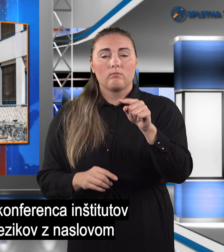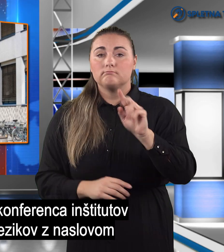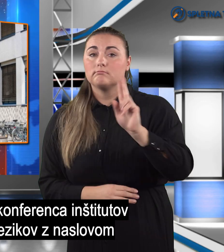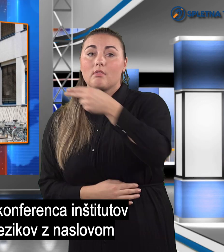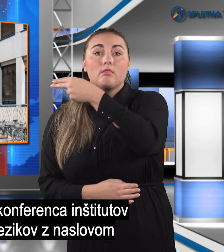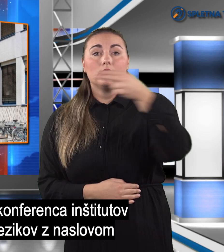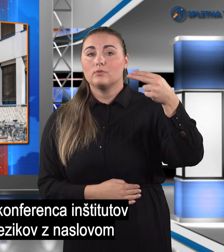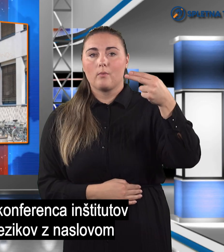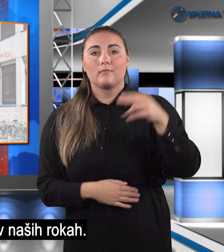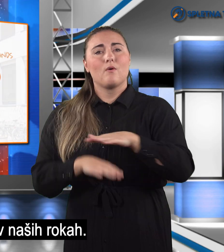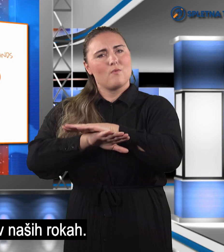je v naših rokah.